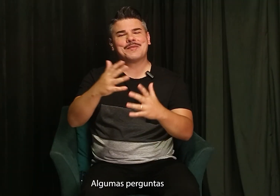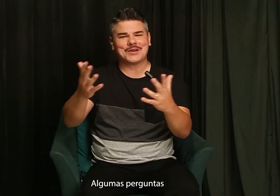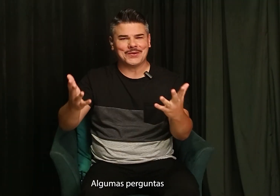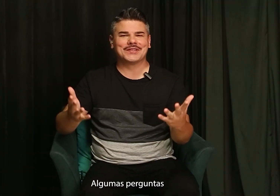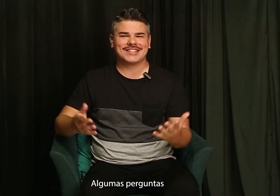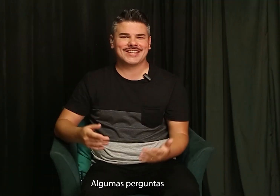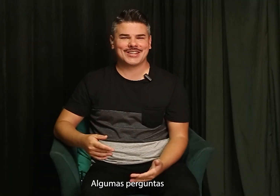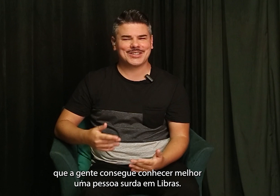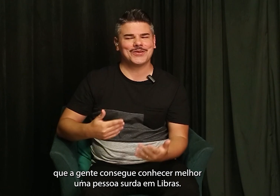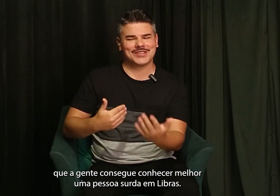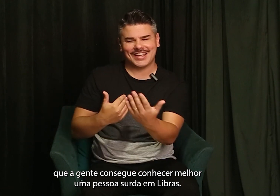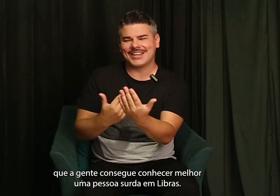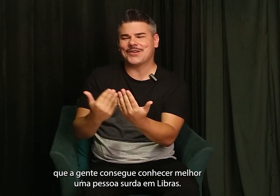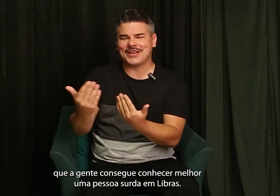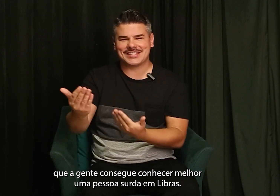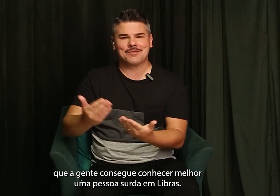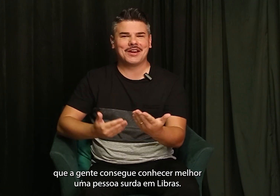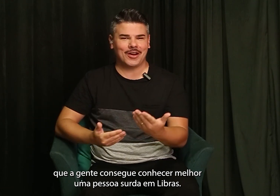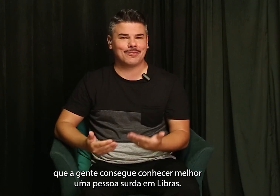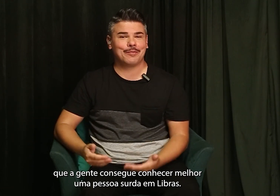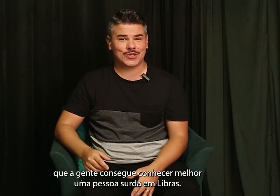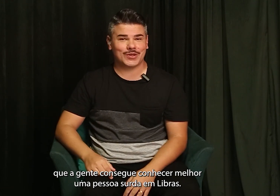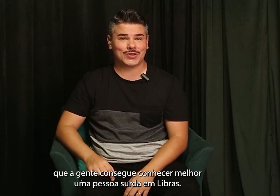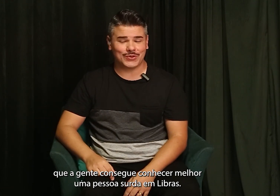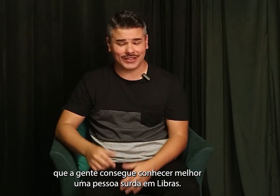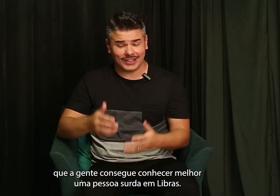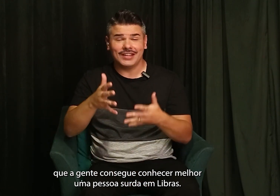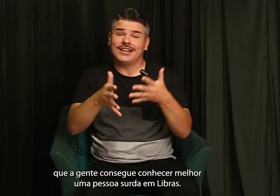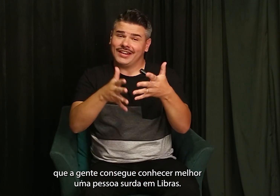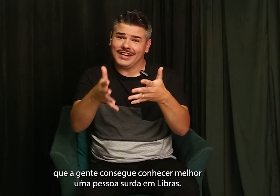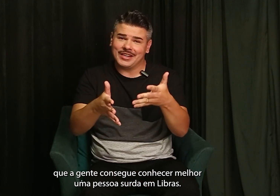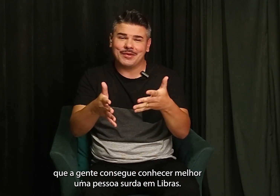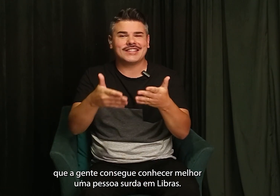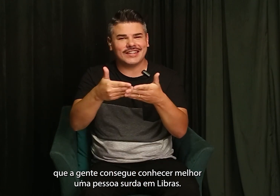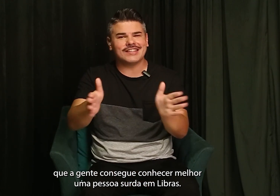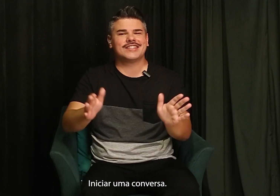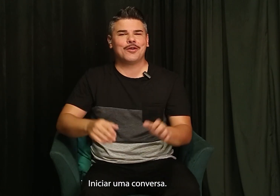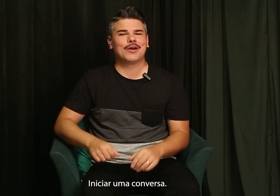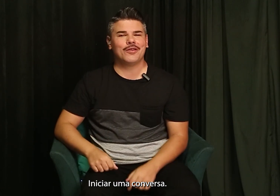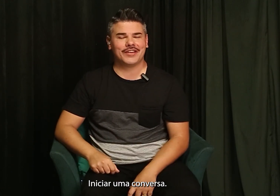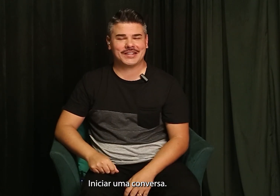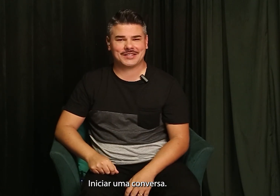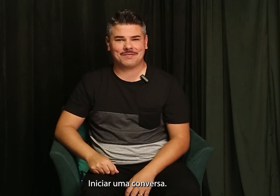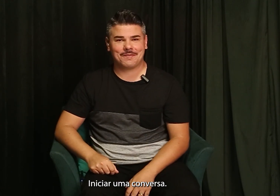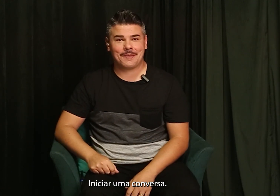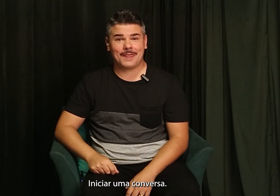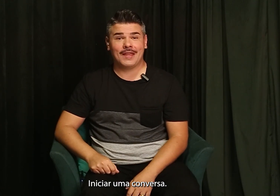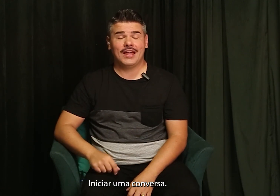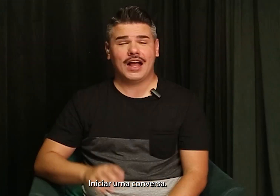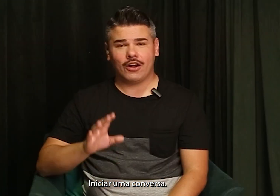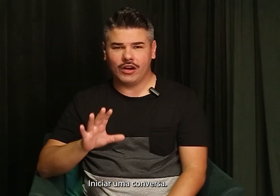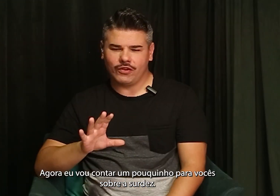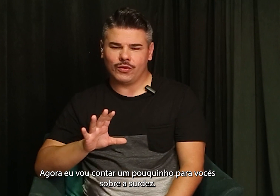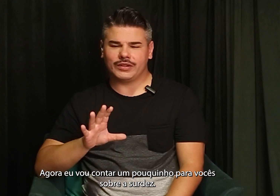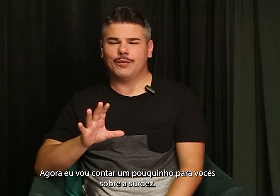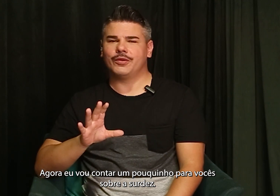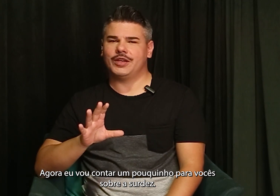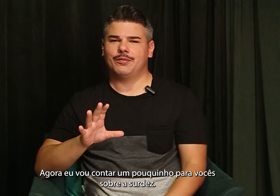Algumas perguntas que a gente consegue conhecer melhor uma pessoa surda em Libras e iniciar uma conversa. Agora eu vou contar um pouquinho